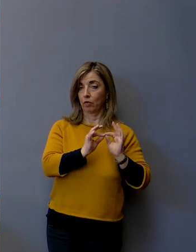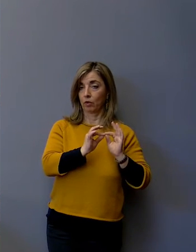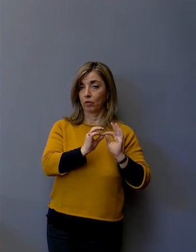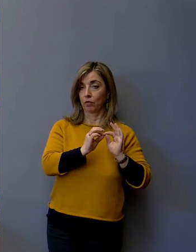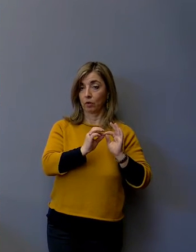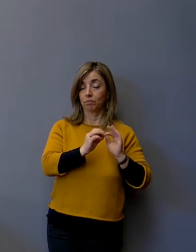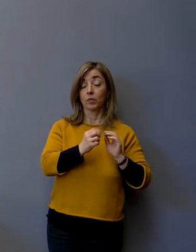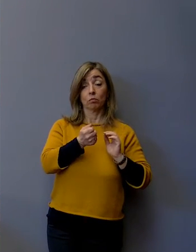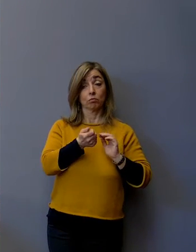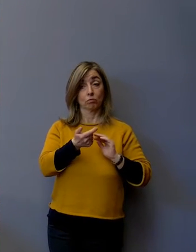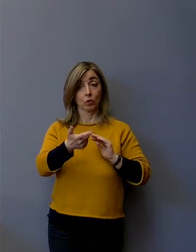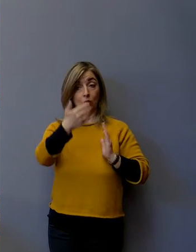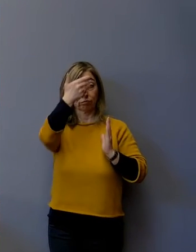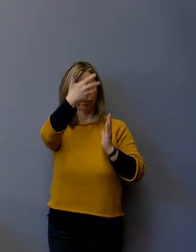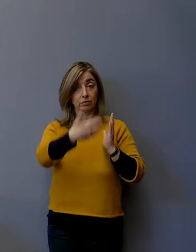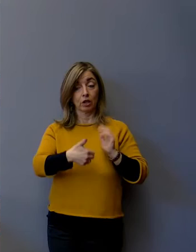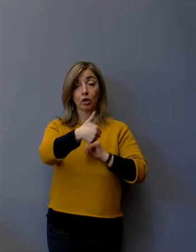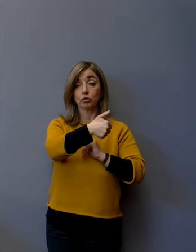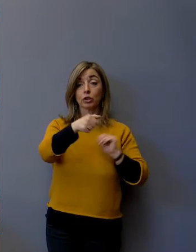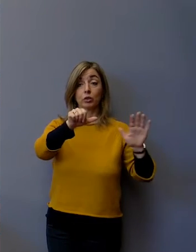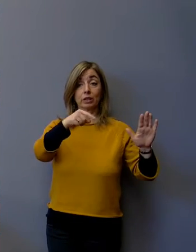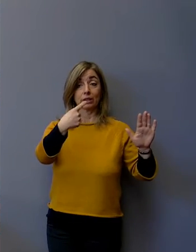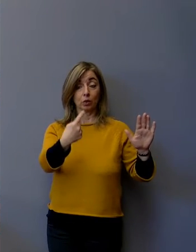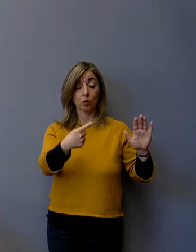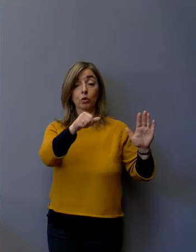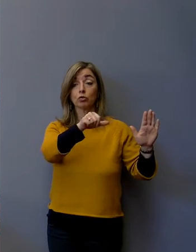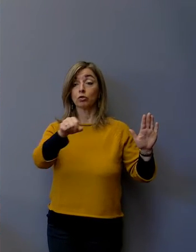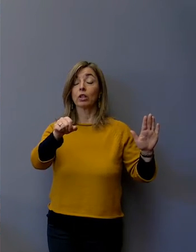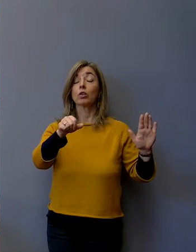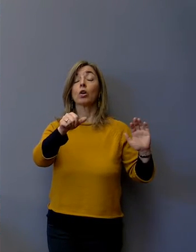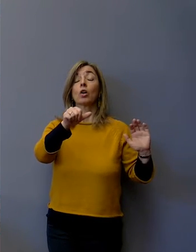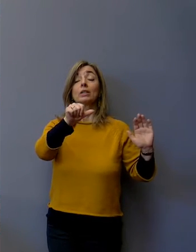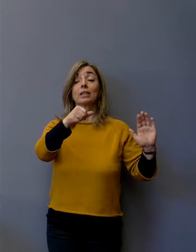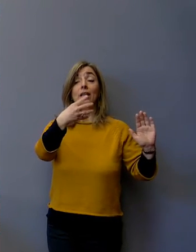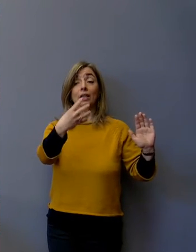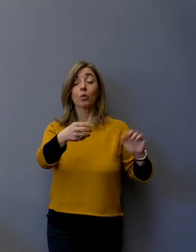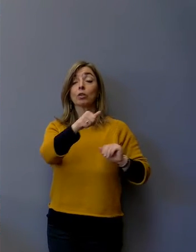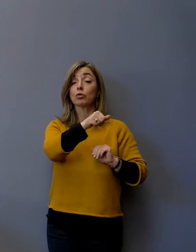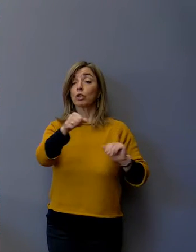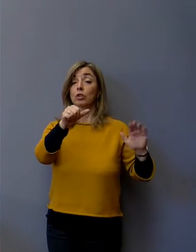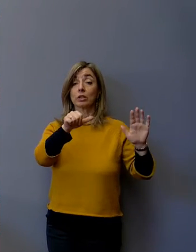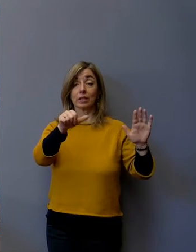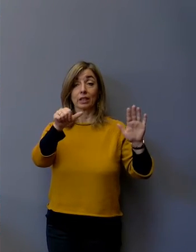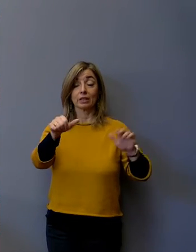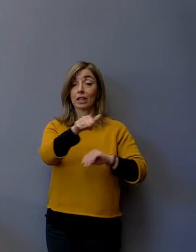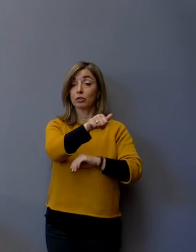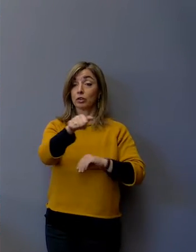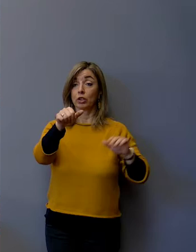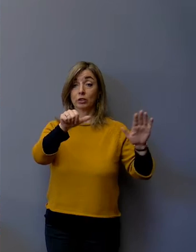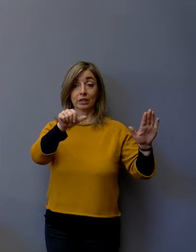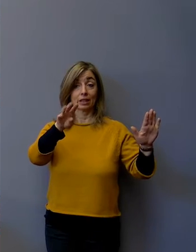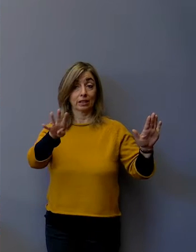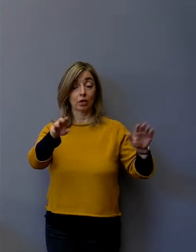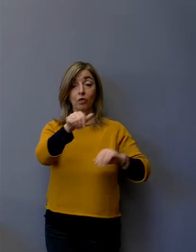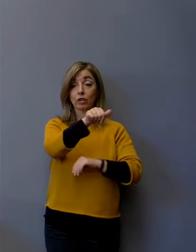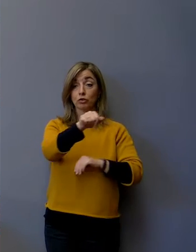giorno 161 164 166 169